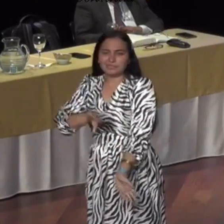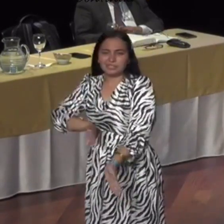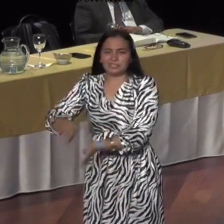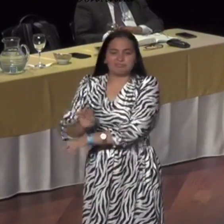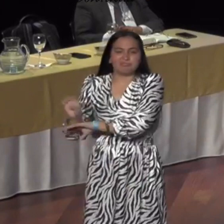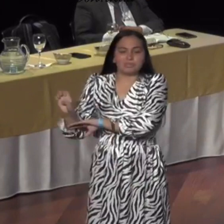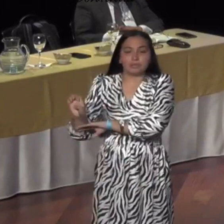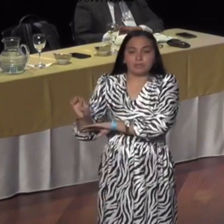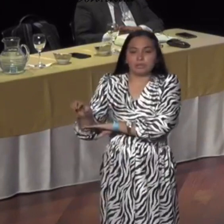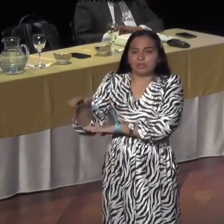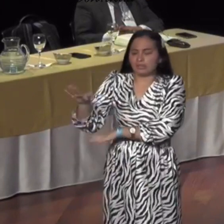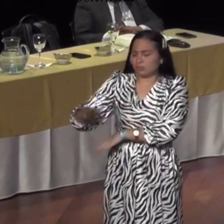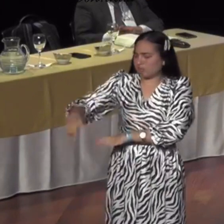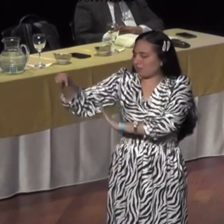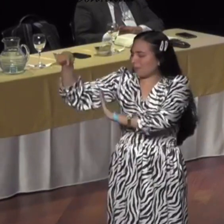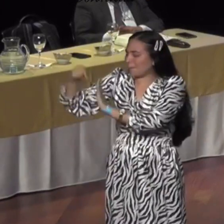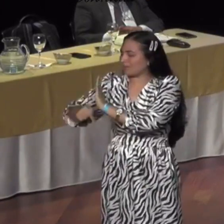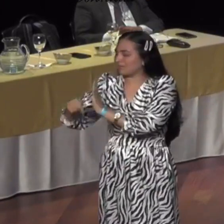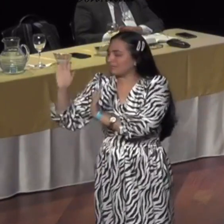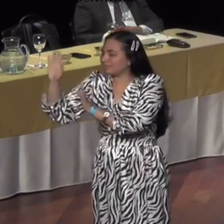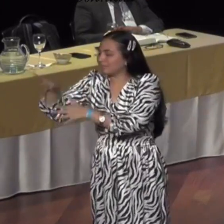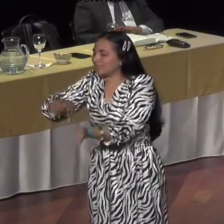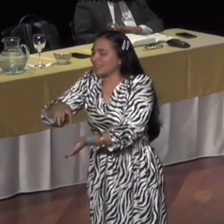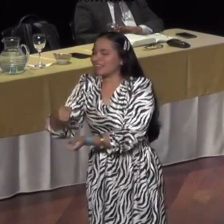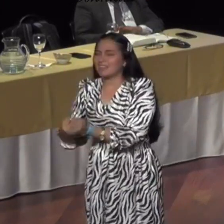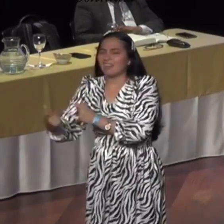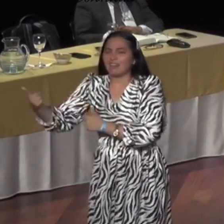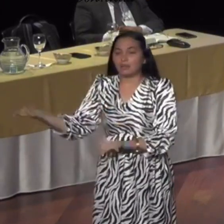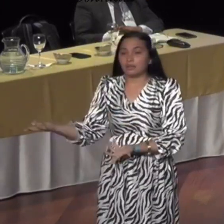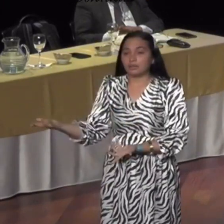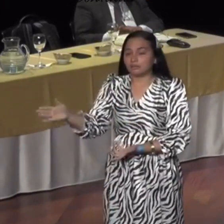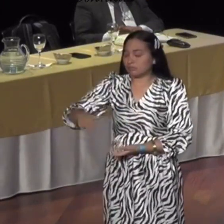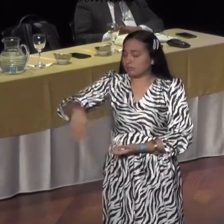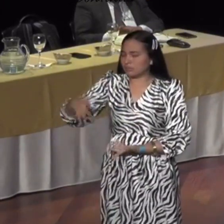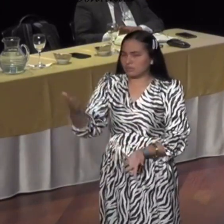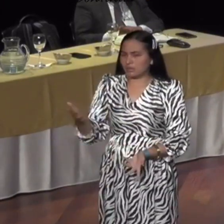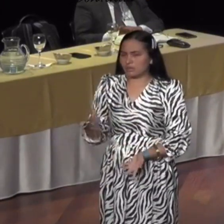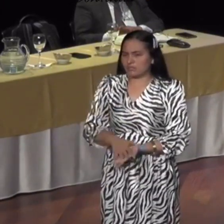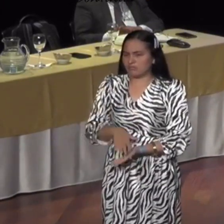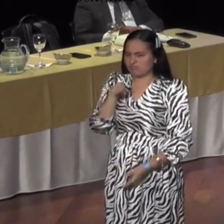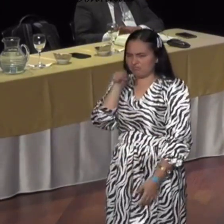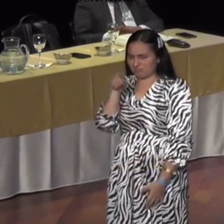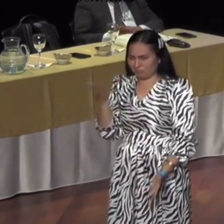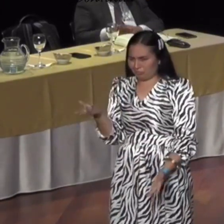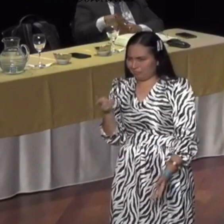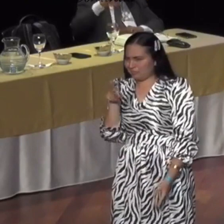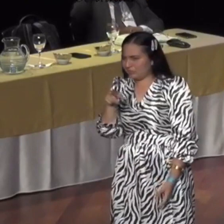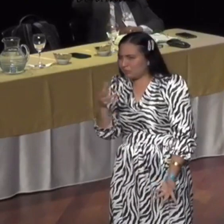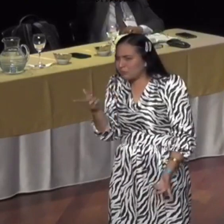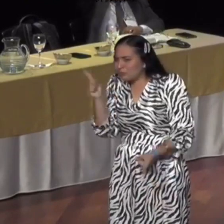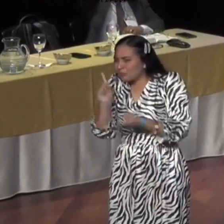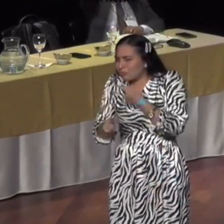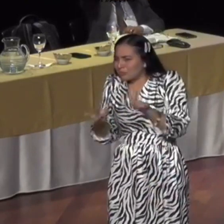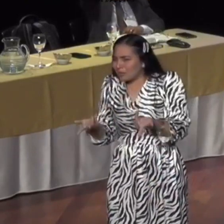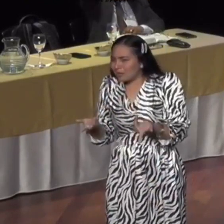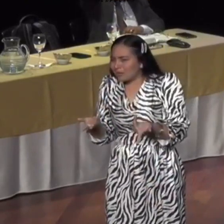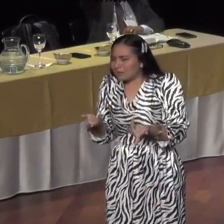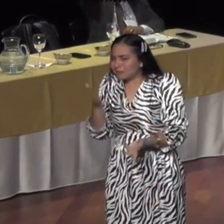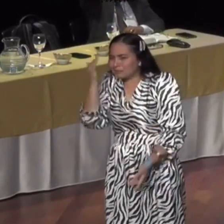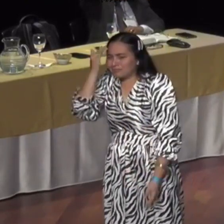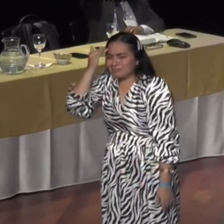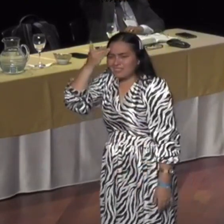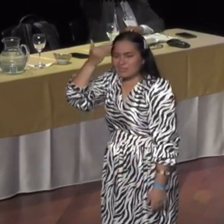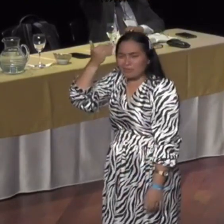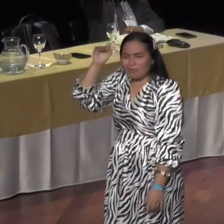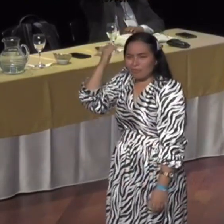tierra del nunca jamás. Le dan expresiones de desprestigio. Tú no puedes. Mírate, te tropiezas.